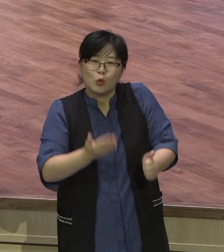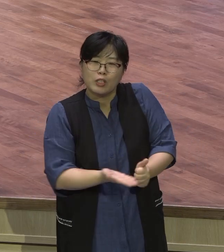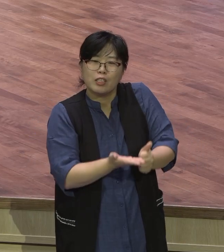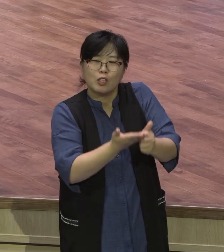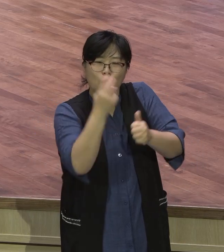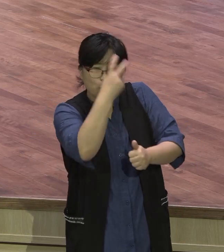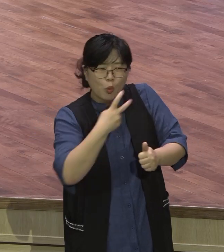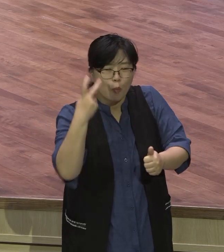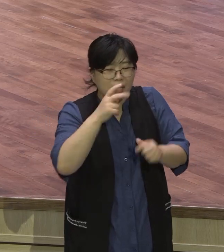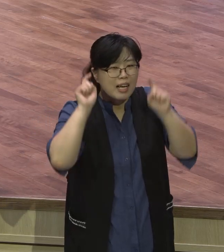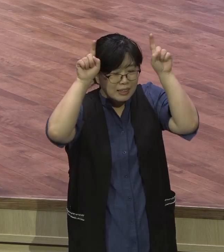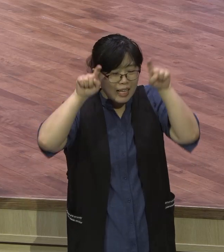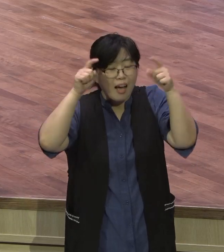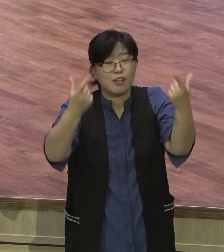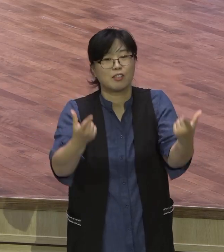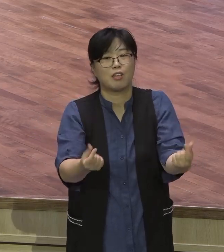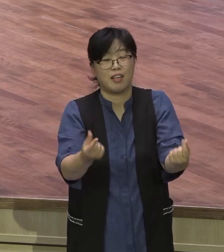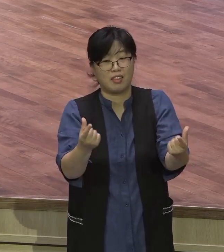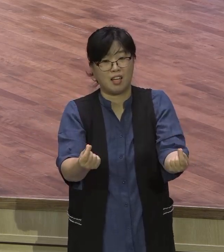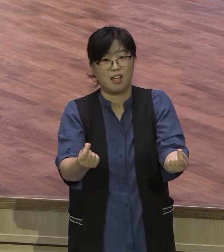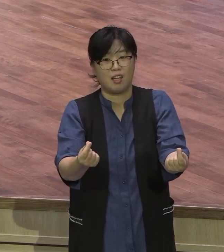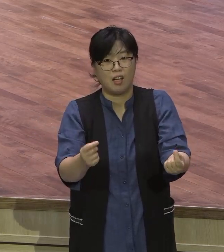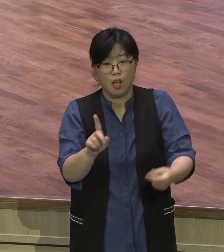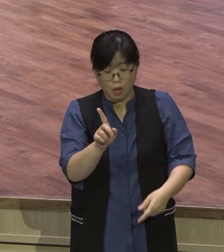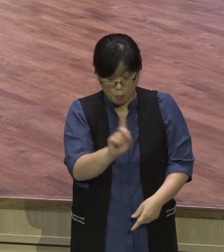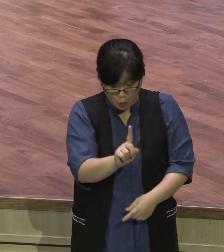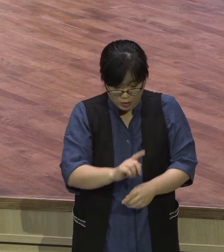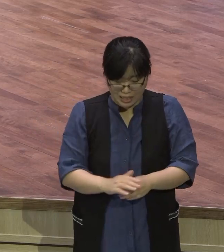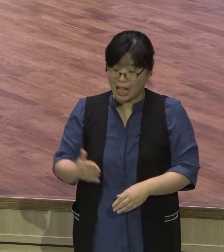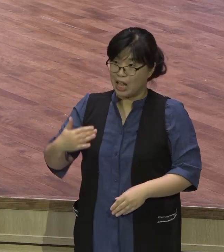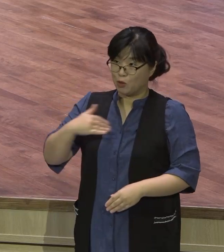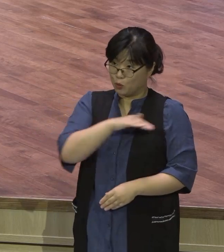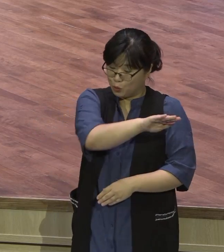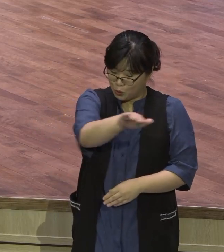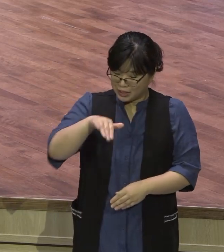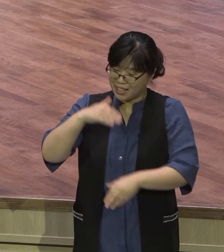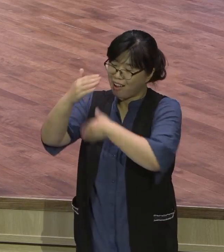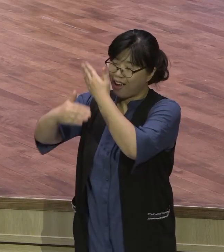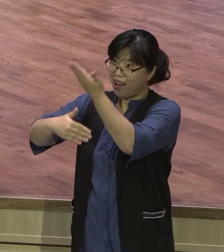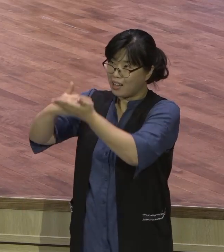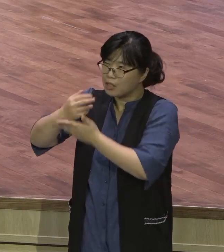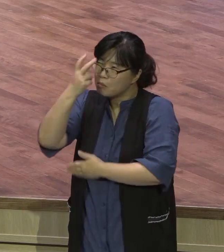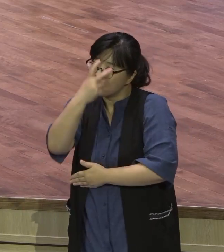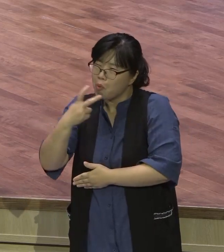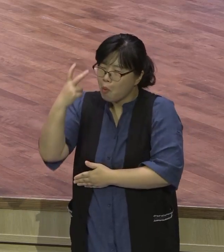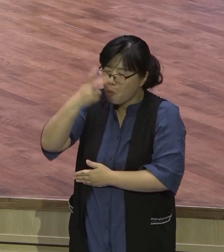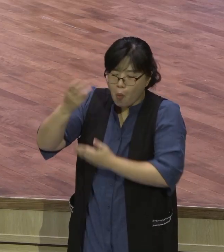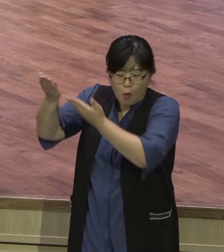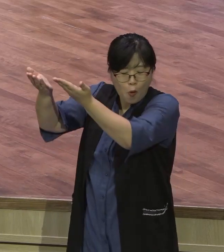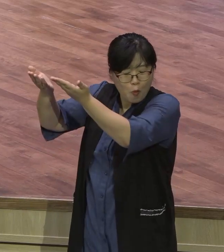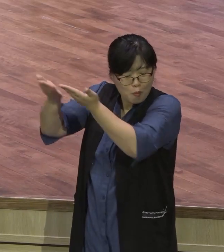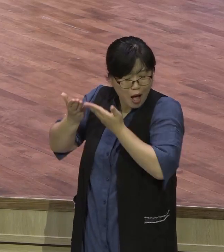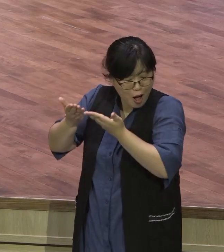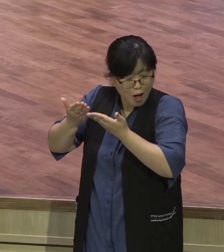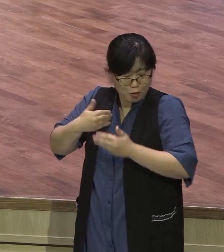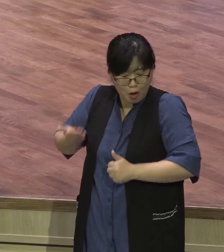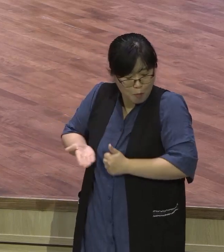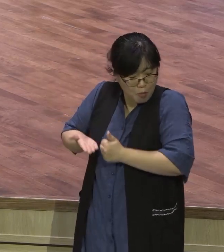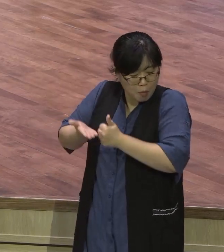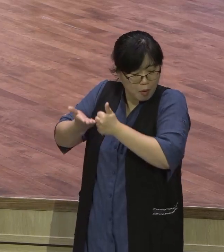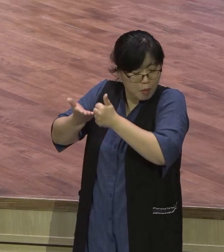하나님이 내려주시는 복을 받고 살아야 살게 돼서 왜 그런가? 우리는